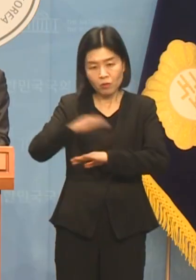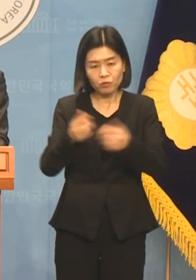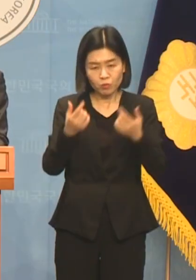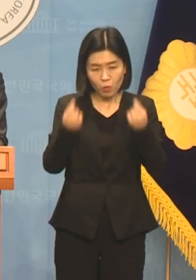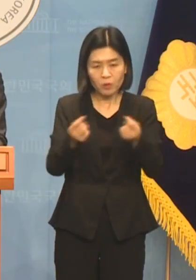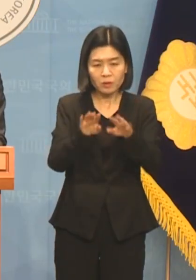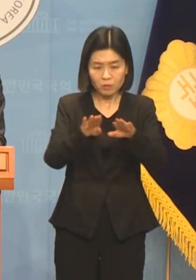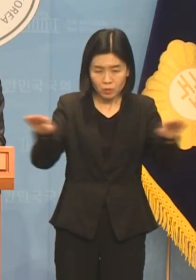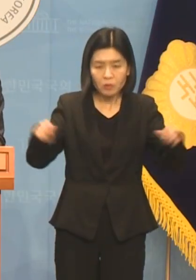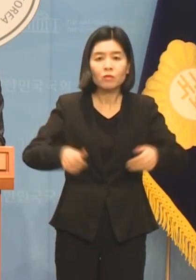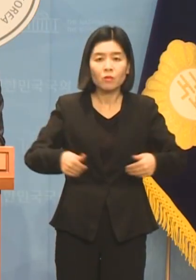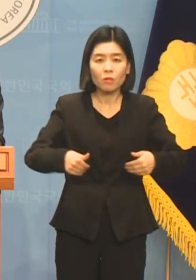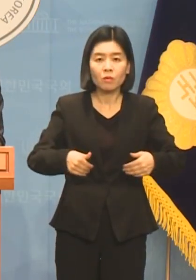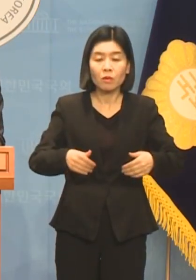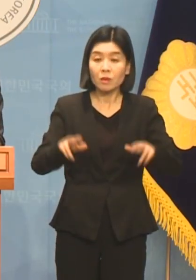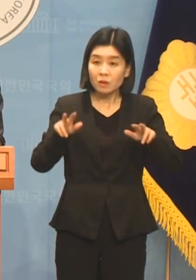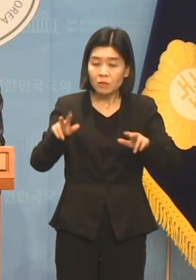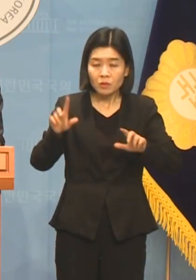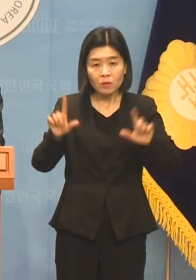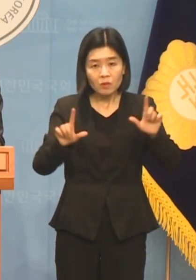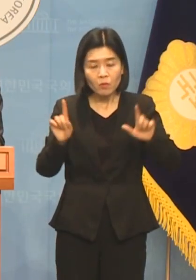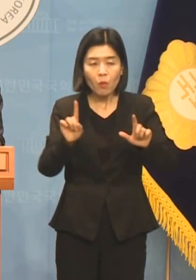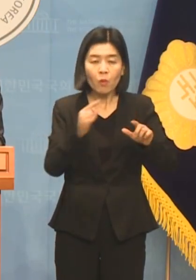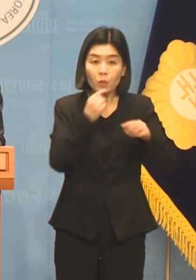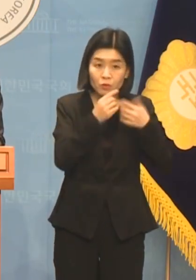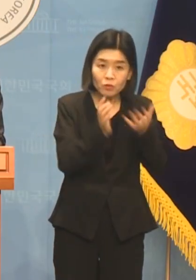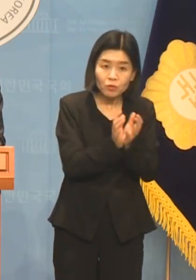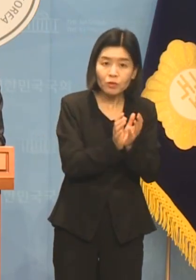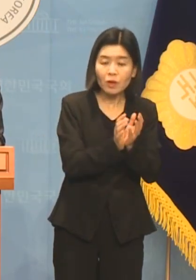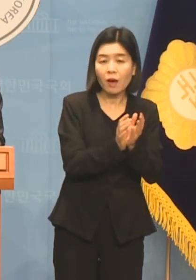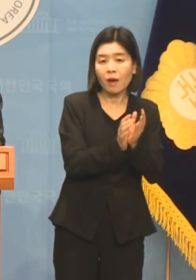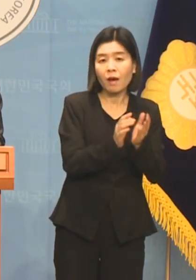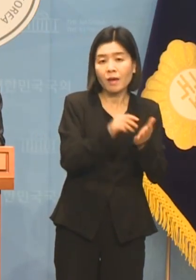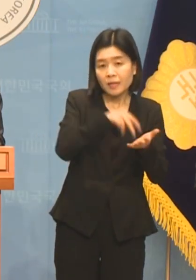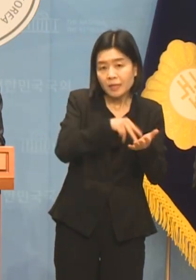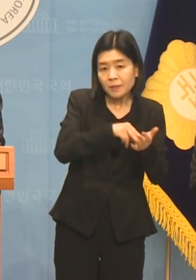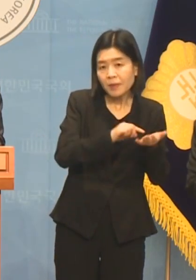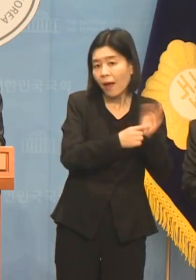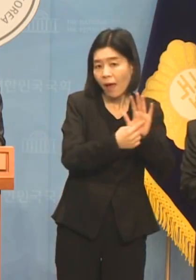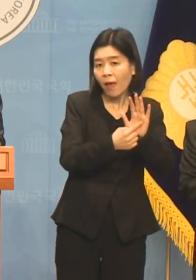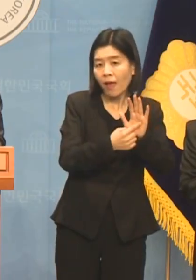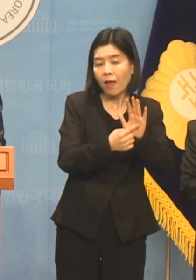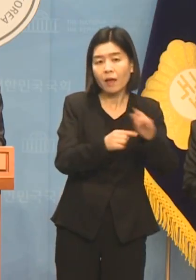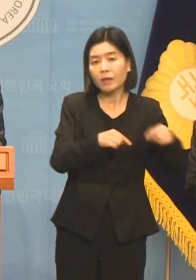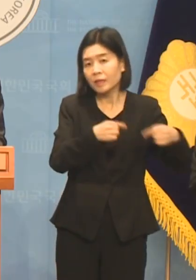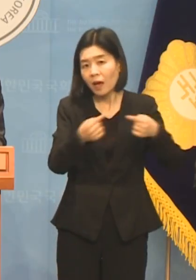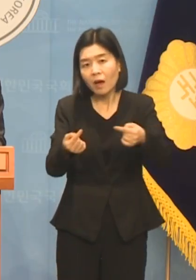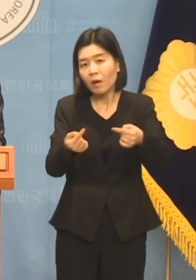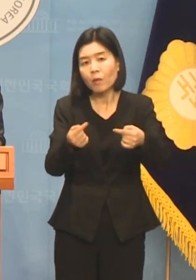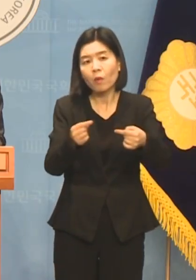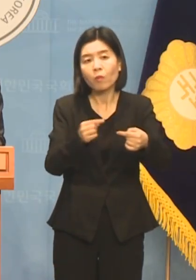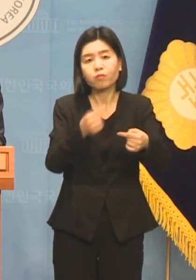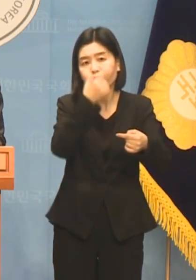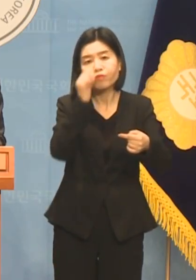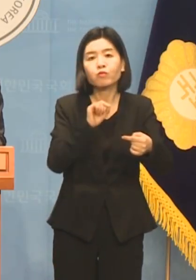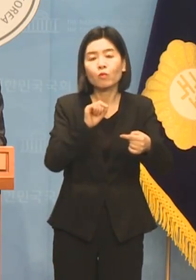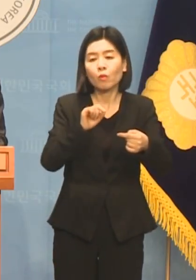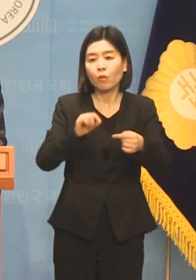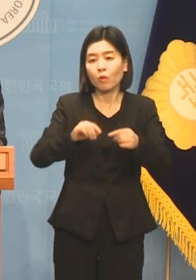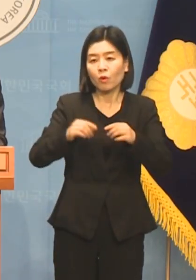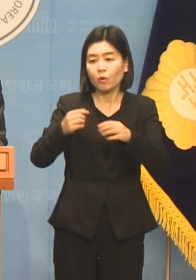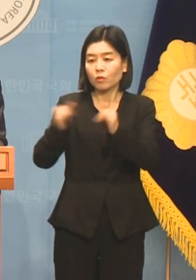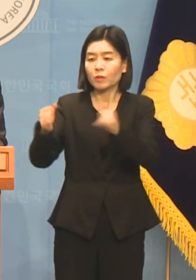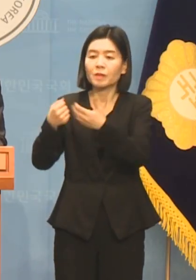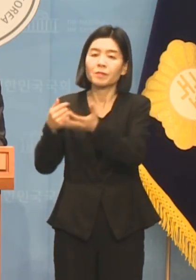여전히 더불어민주당의 입장을 대변하는 패널들이 방송에 충분히 출연하지 못하고 있는 상황입니다. 이에 시사